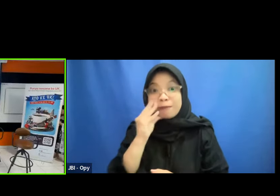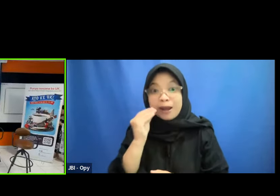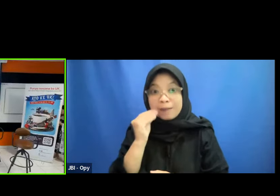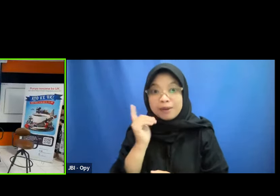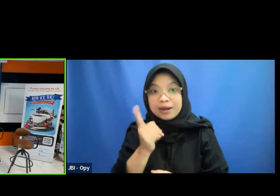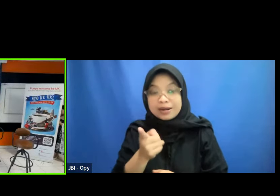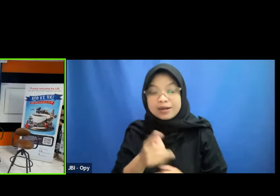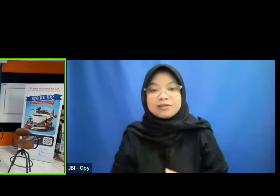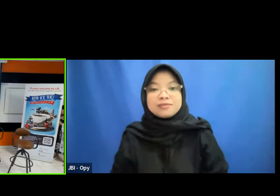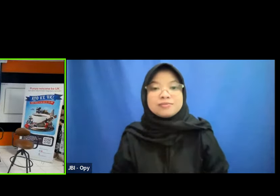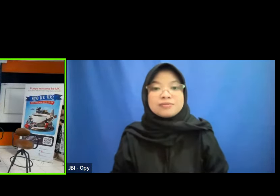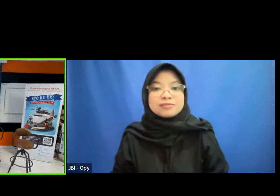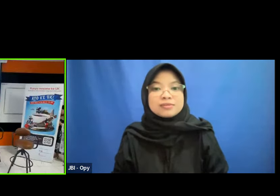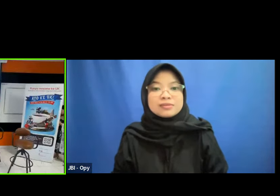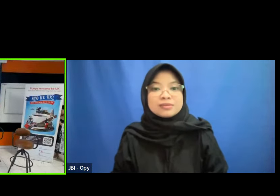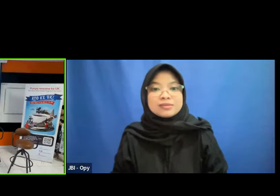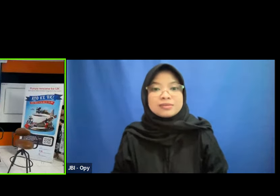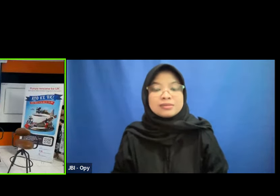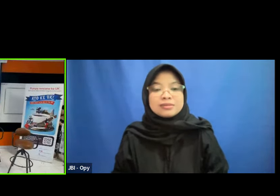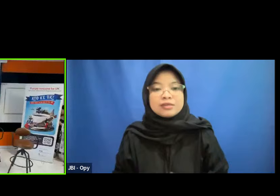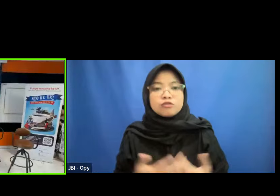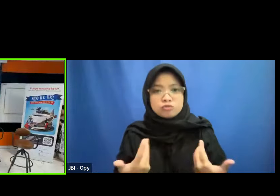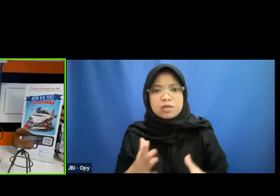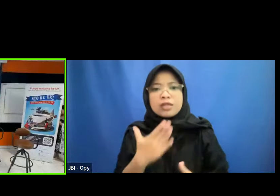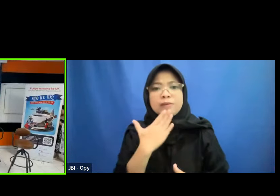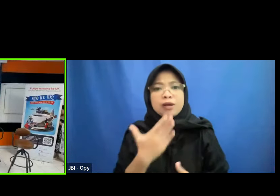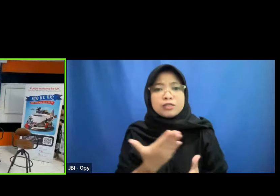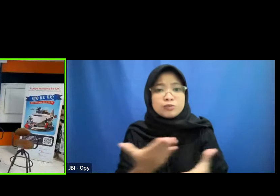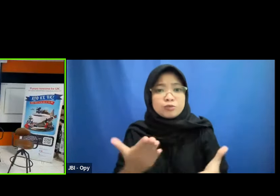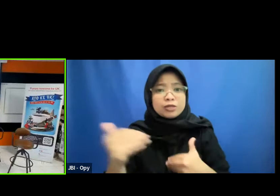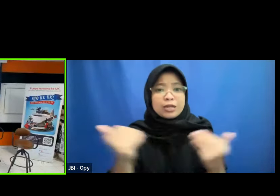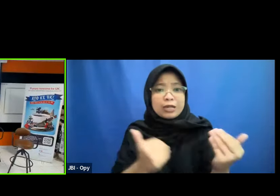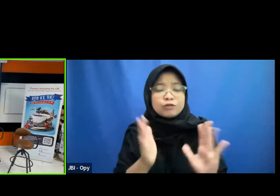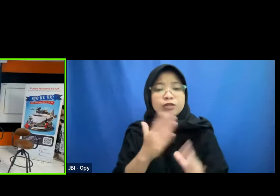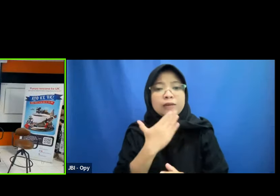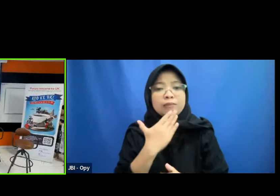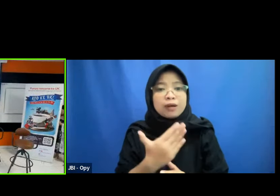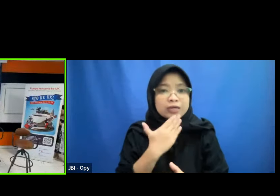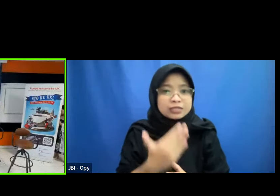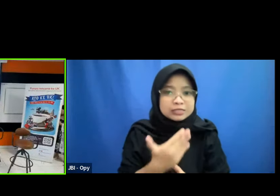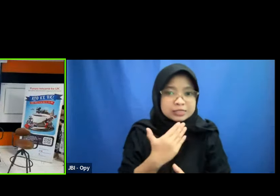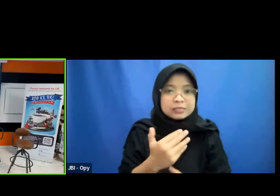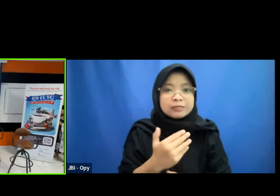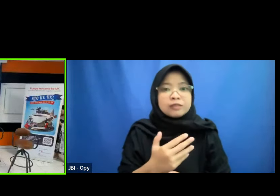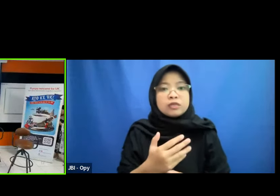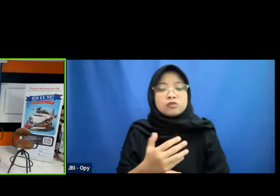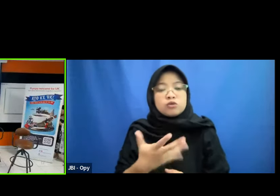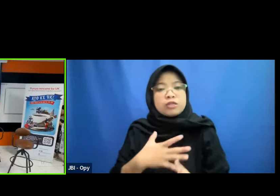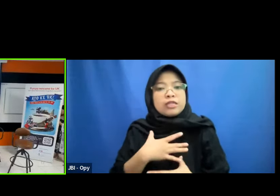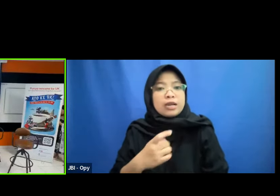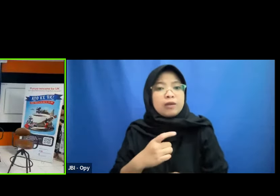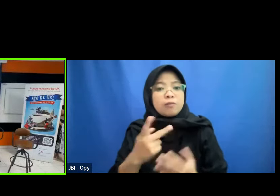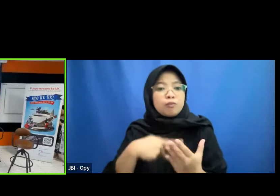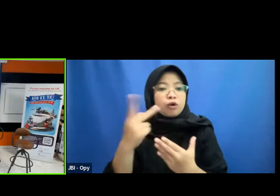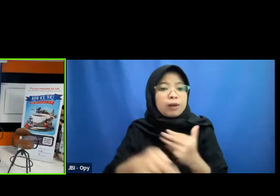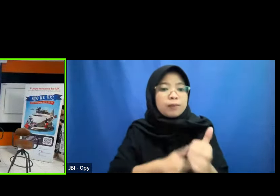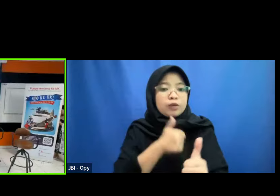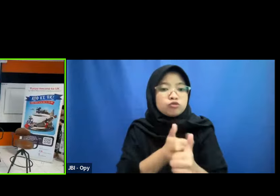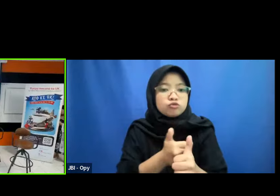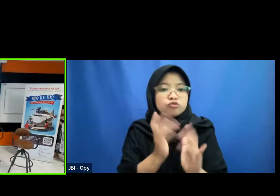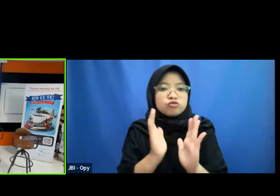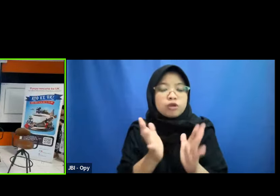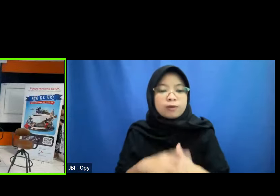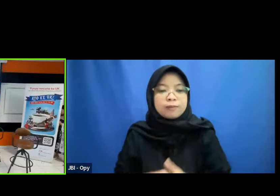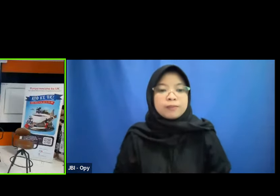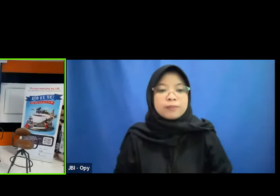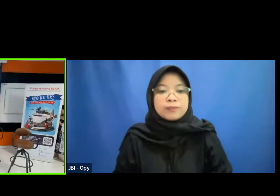De but ya just want to say thank you so much for coming here thank you so much for theusiasm for program Eh